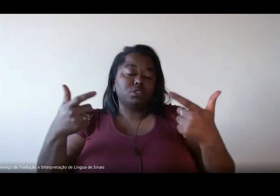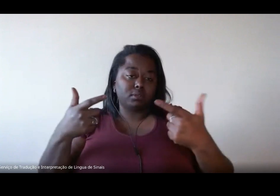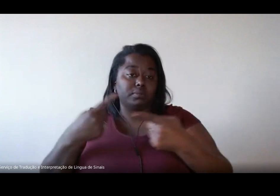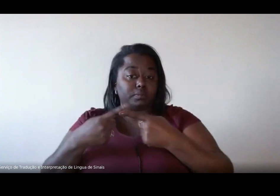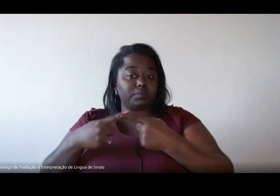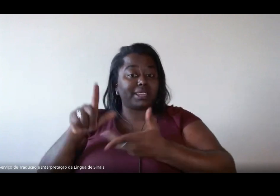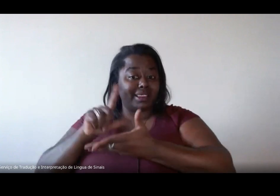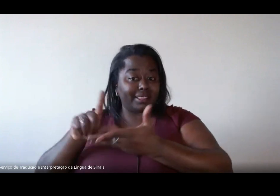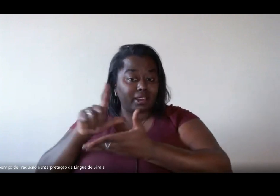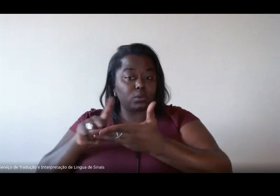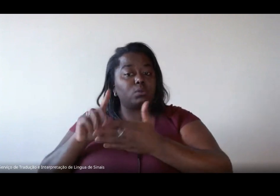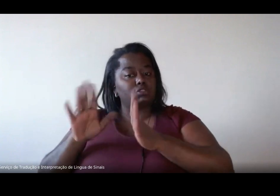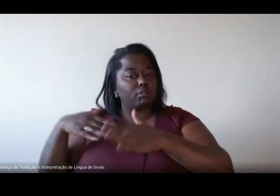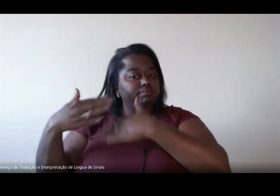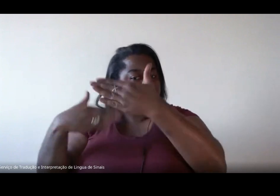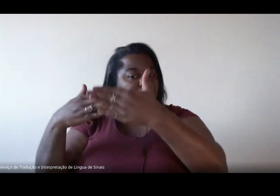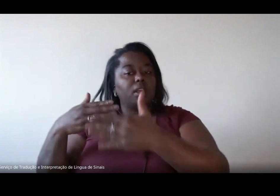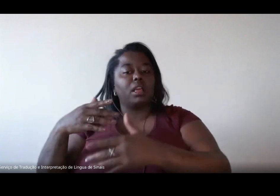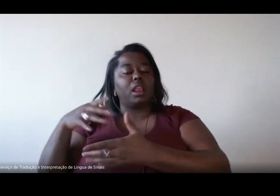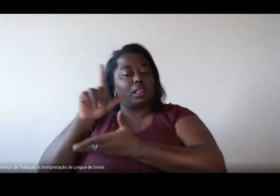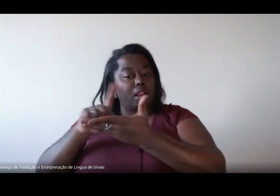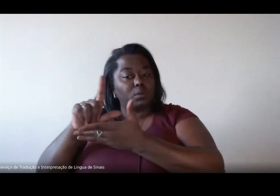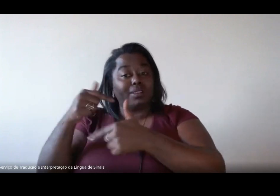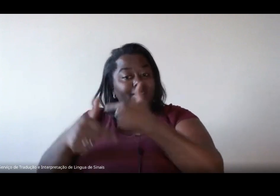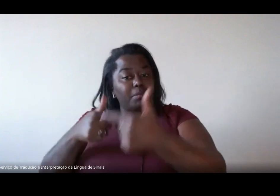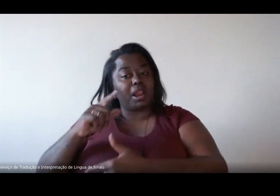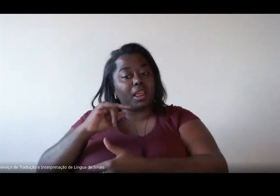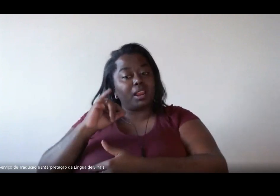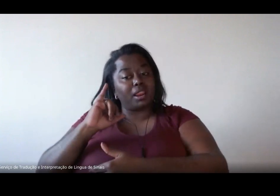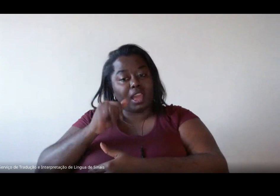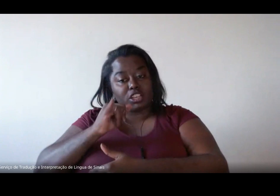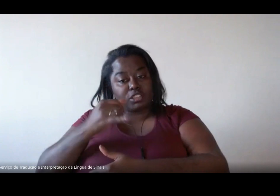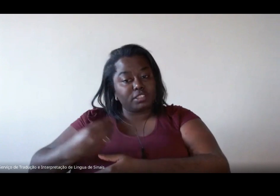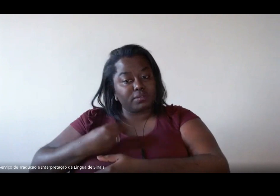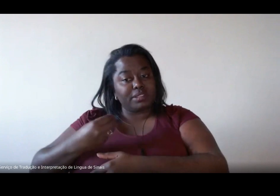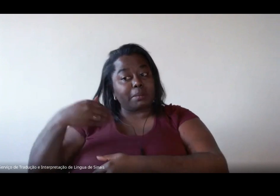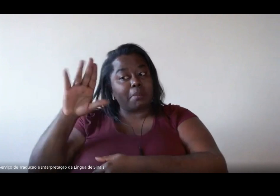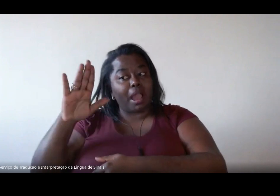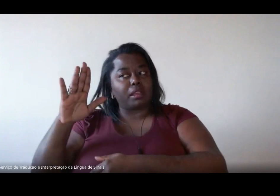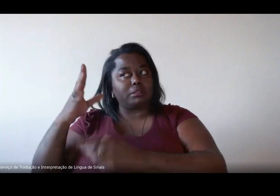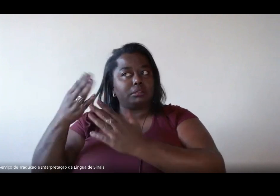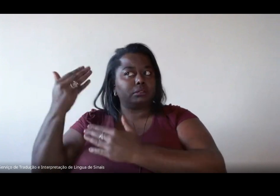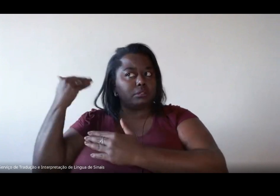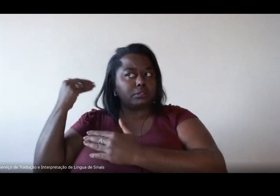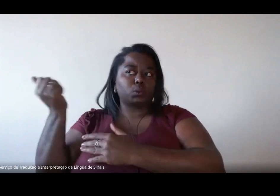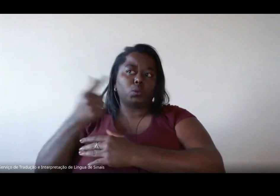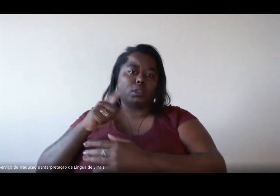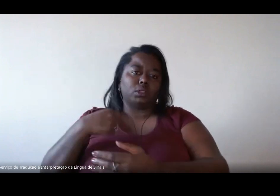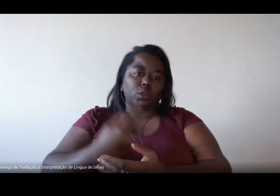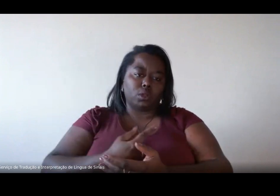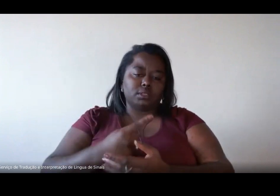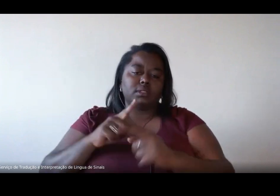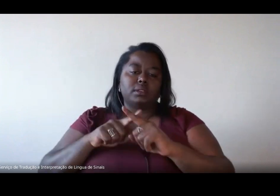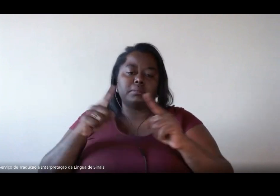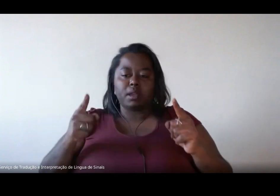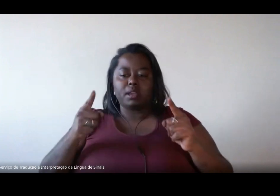a literatura avançou nesse ponto, a literatura trabalha com narrativas de vida há mais tempo do que a gente está vindo agora.